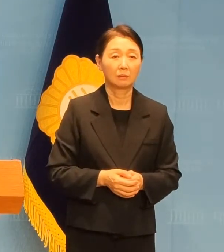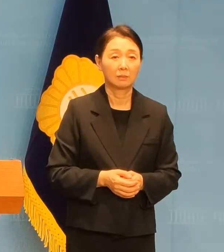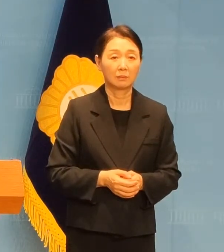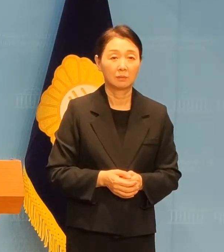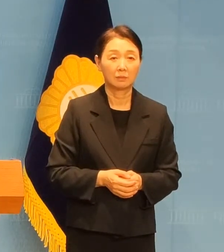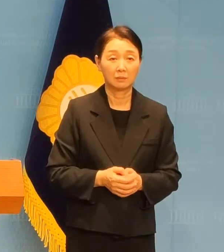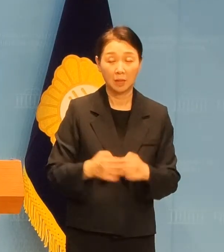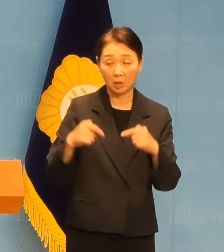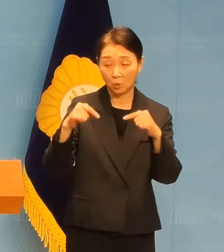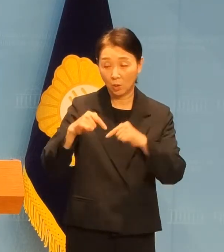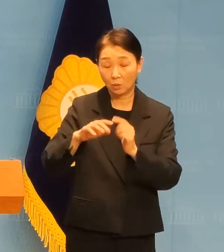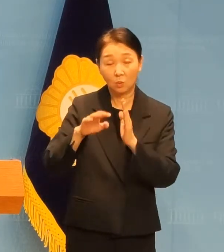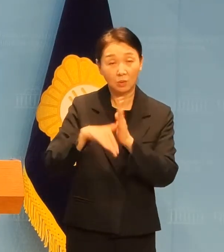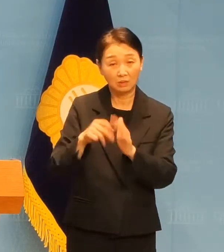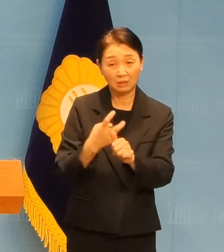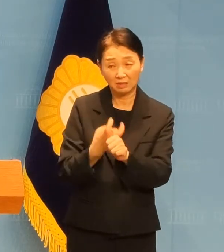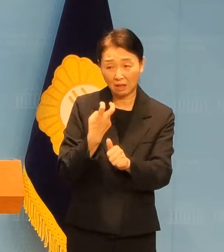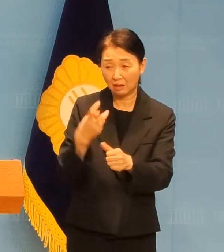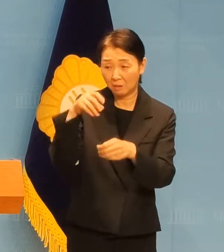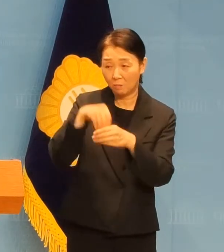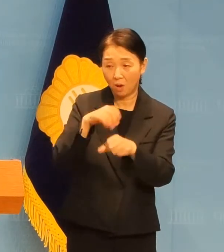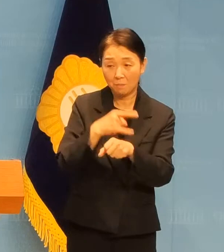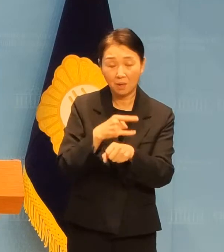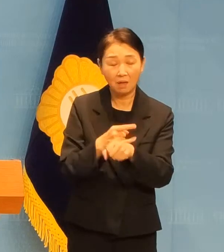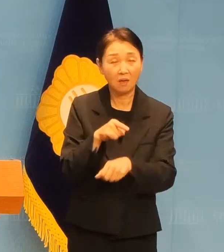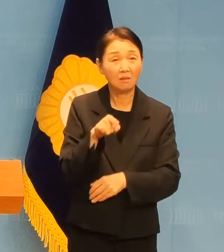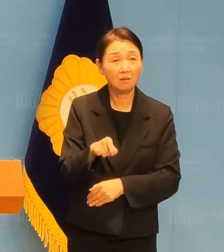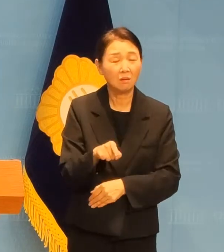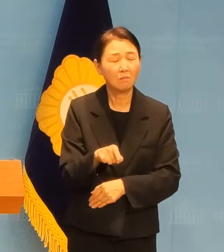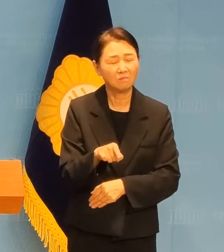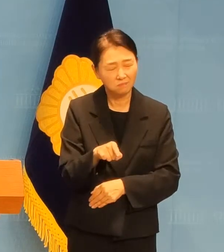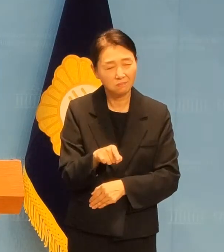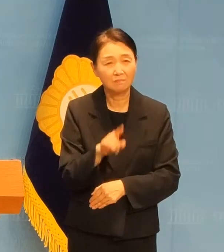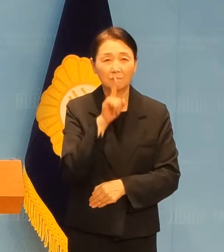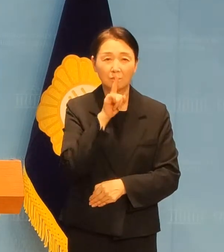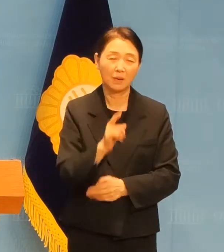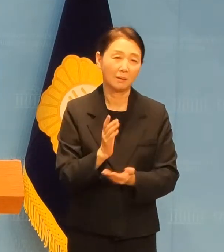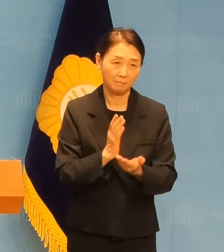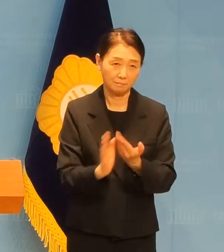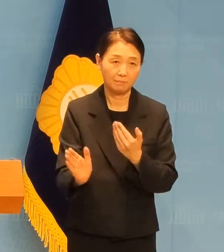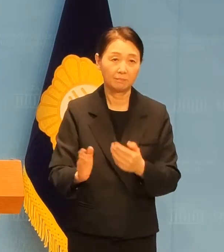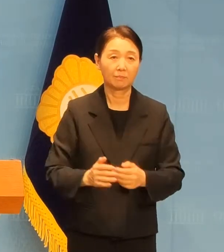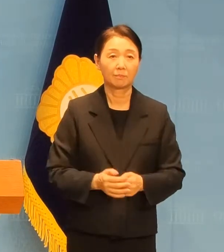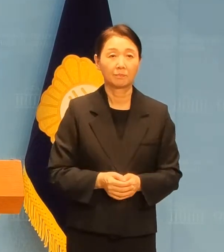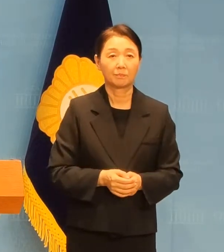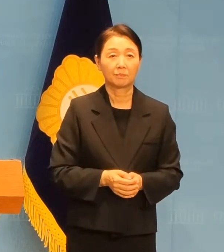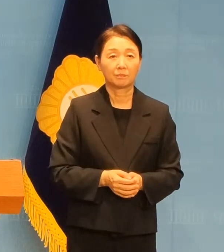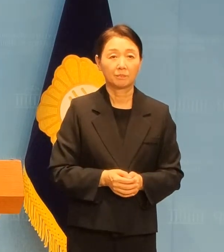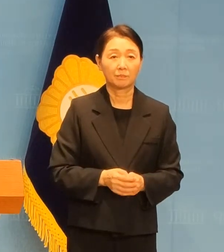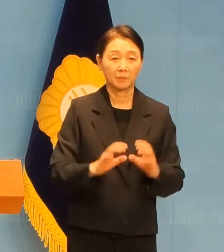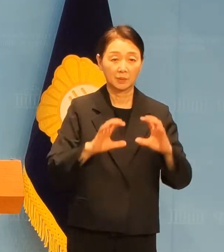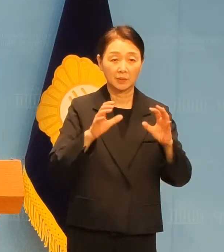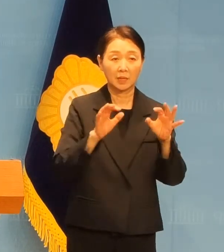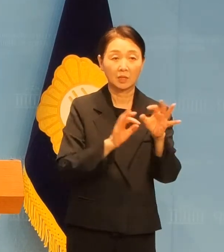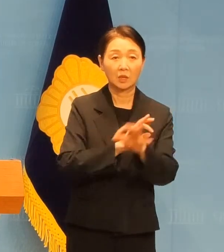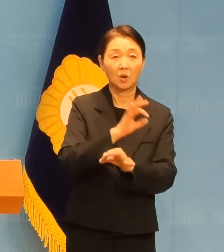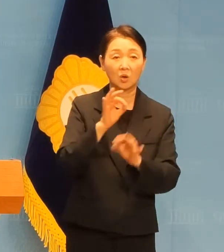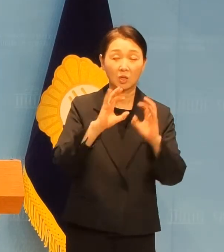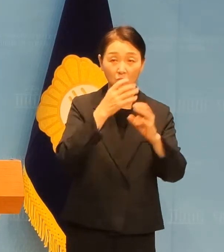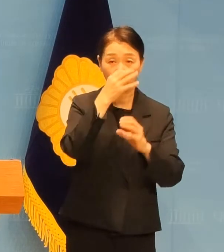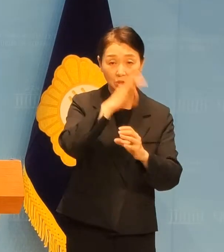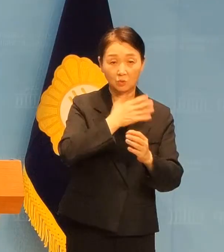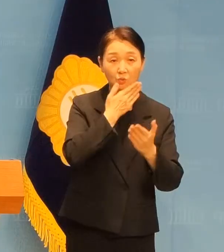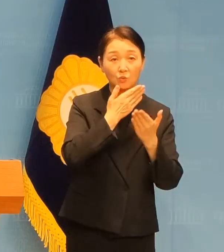외교 사안에 탄핵을 뒷먹인 것 역시 부적절한 처사입니다. 나라의 경제와 국익이